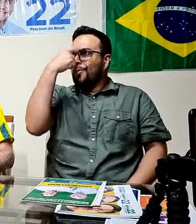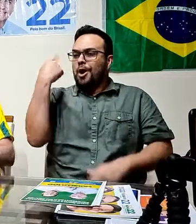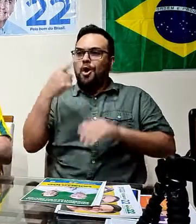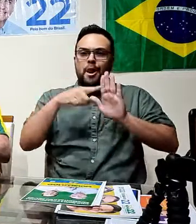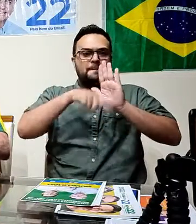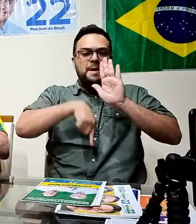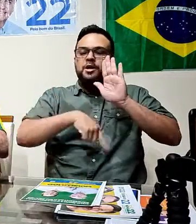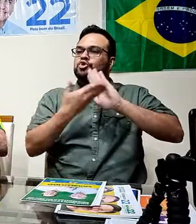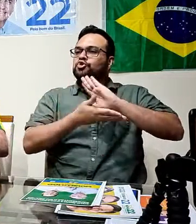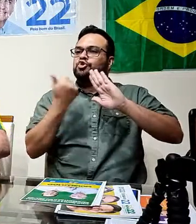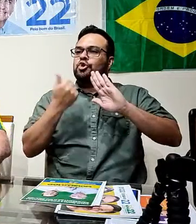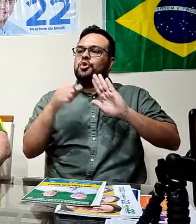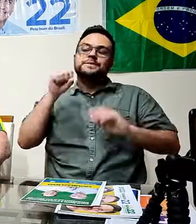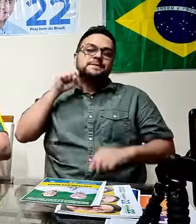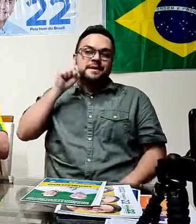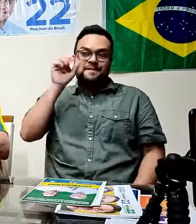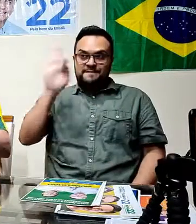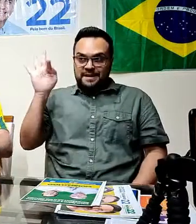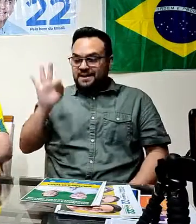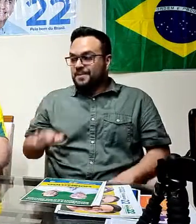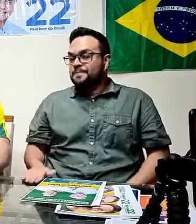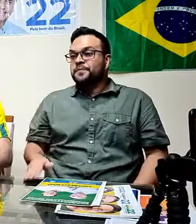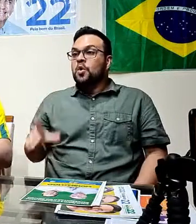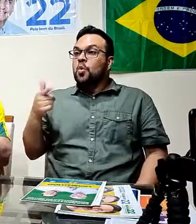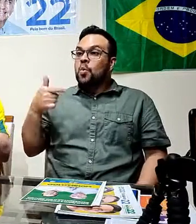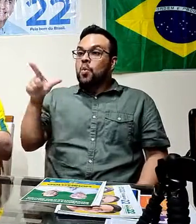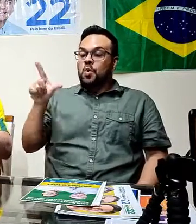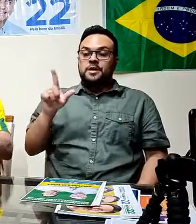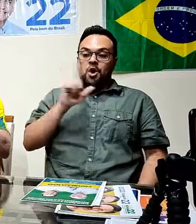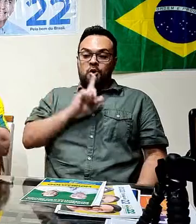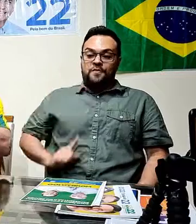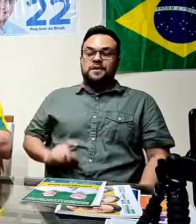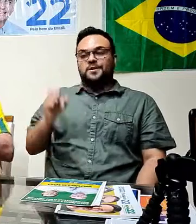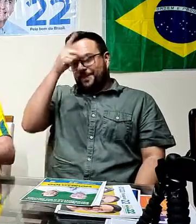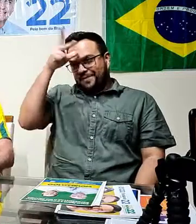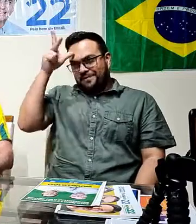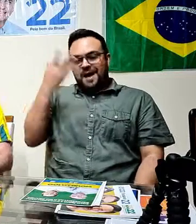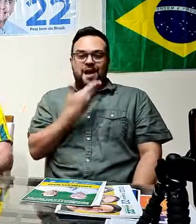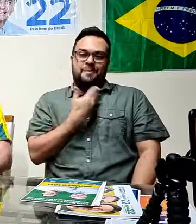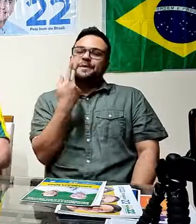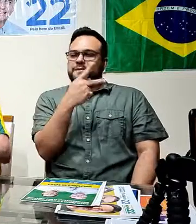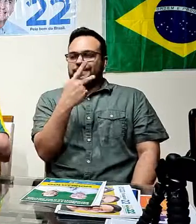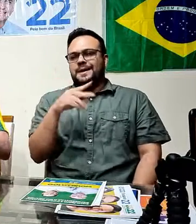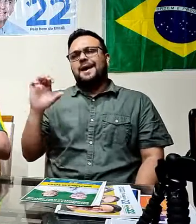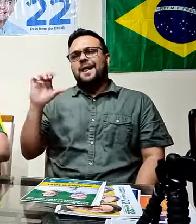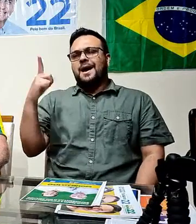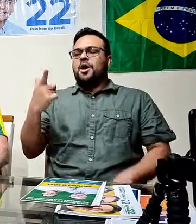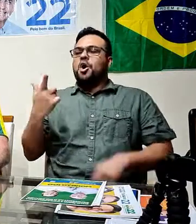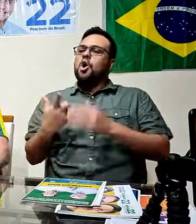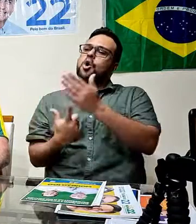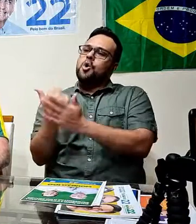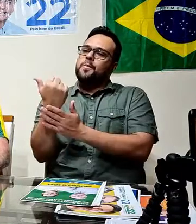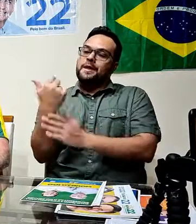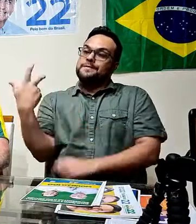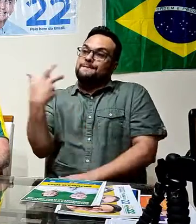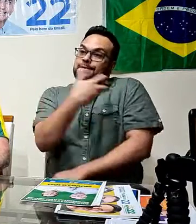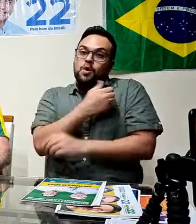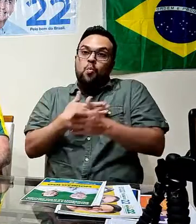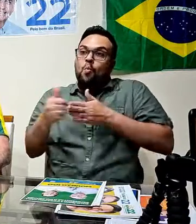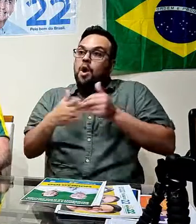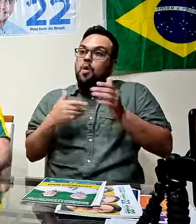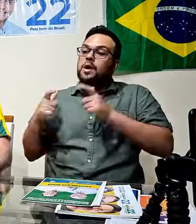Retirou o projeto lá do Senado Federal. E a outra é que ele queria que governadores e prefeitos, amiguinhos dele em especial, comprassem vacina em qualquer lugar